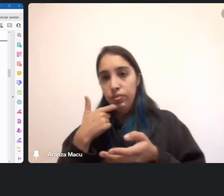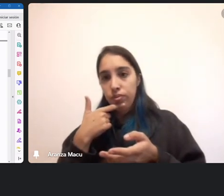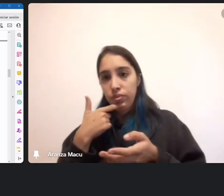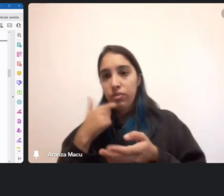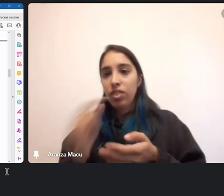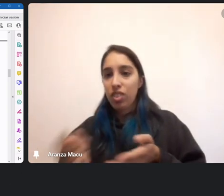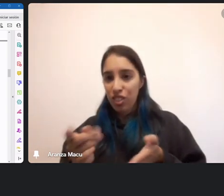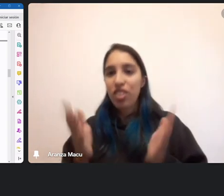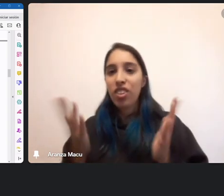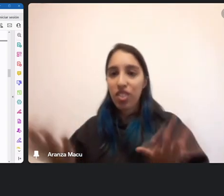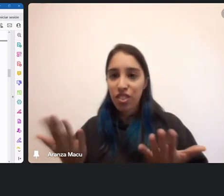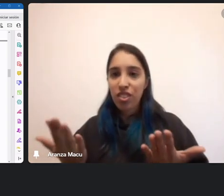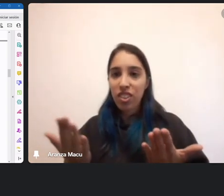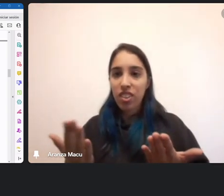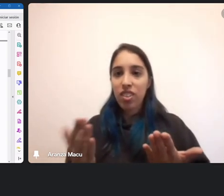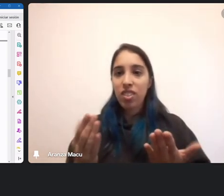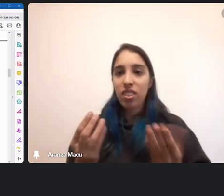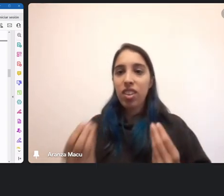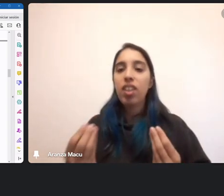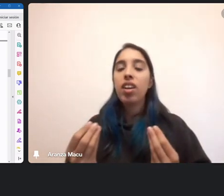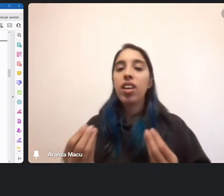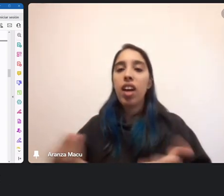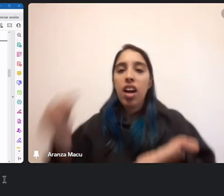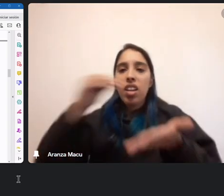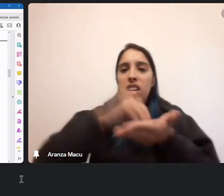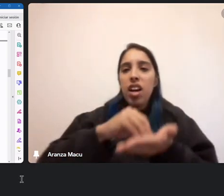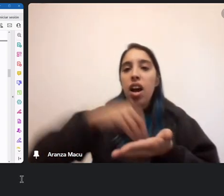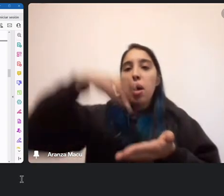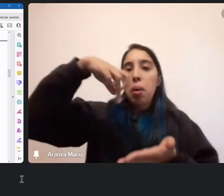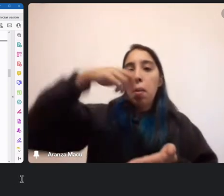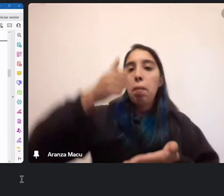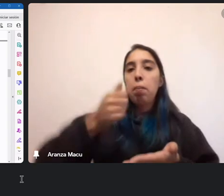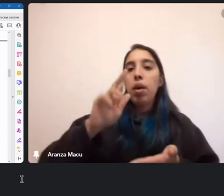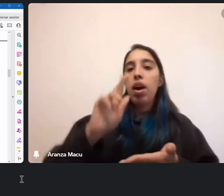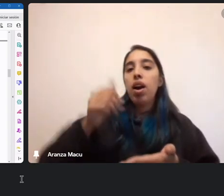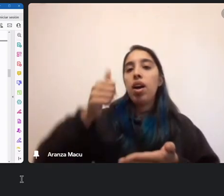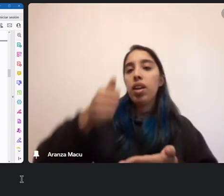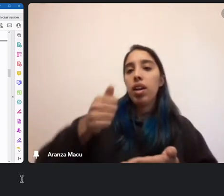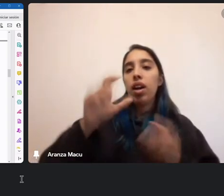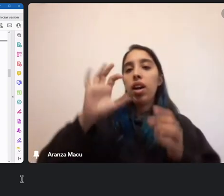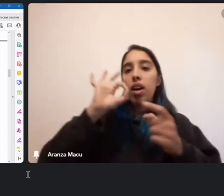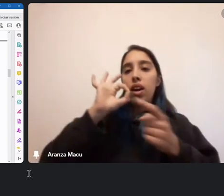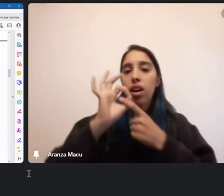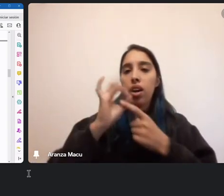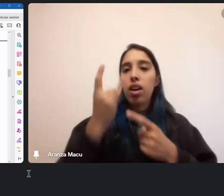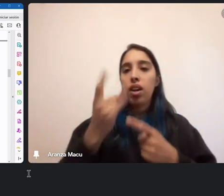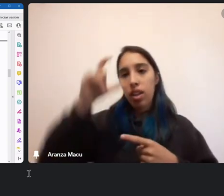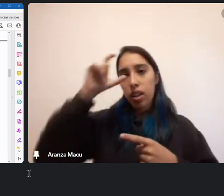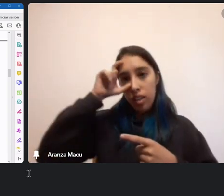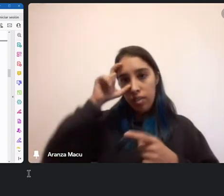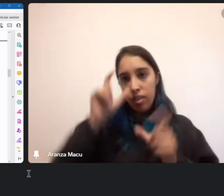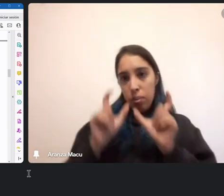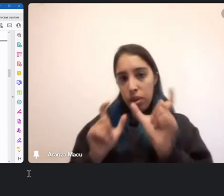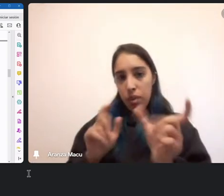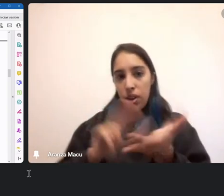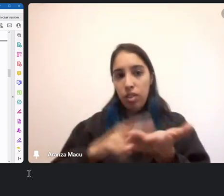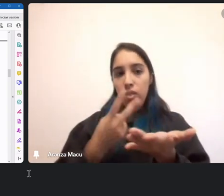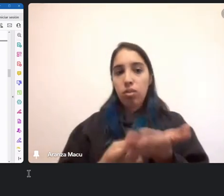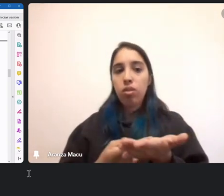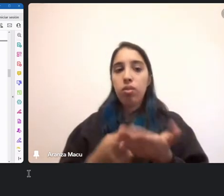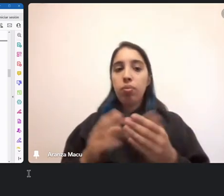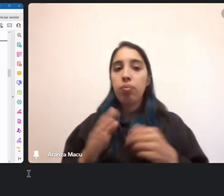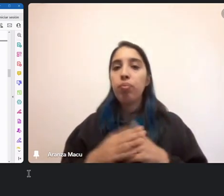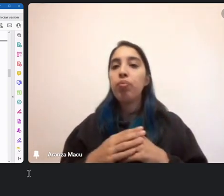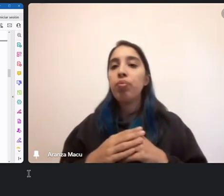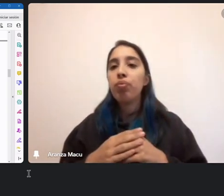para qué en alguna, porque si no queda para estudiantes expresar. Claro. Y queda como portado, ¿sí? Parece